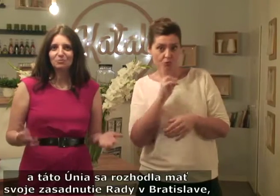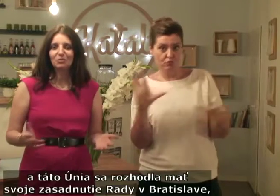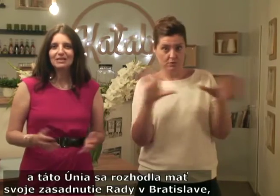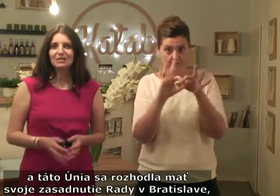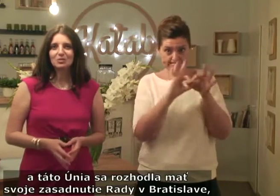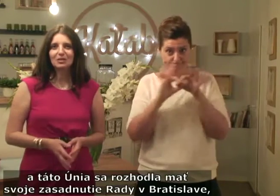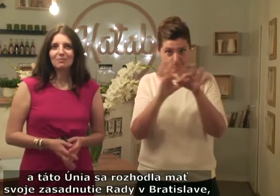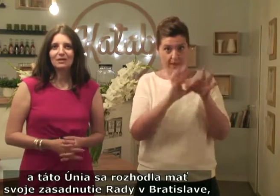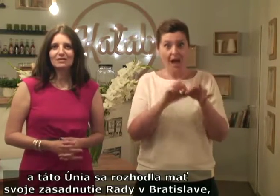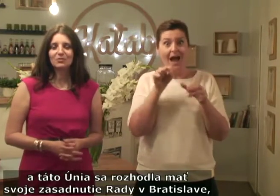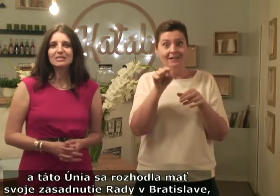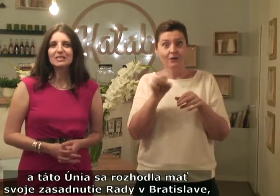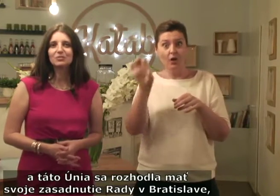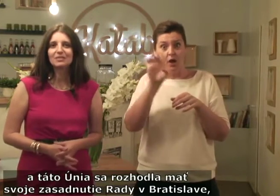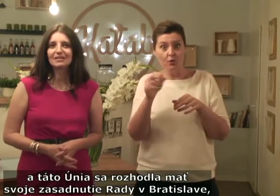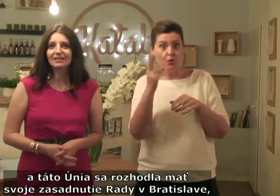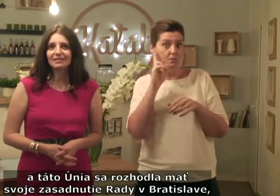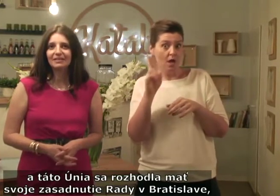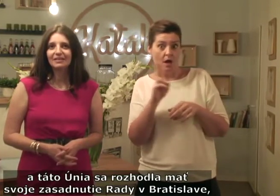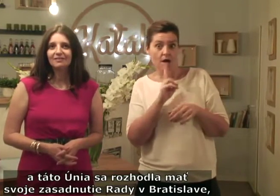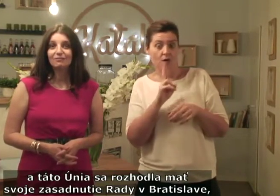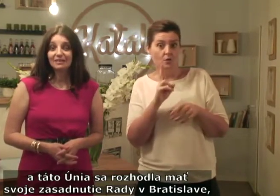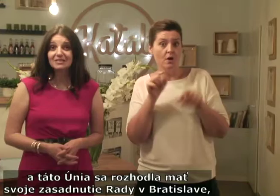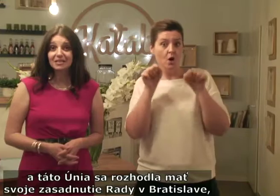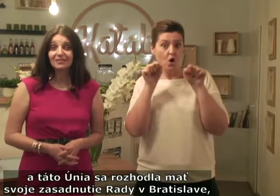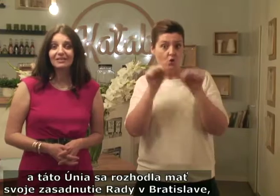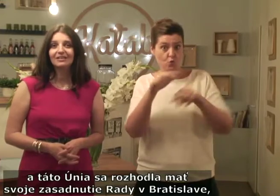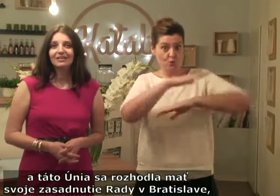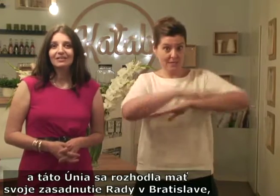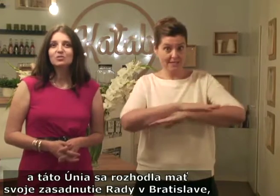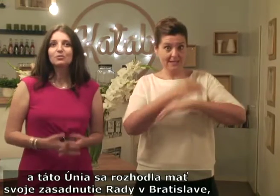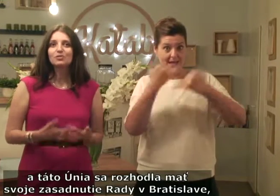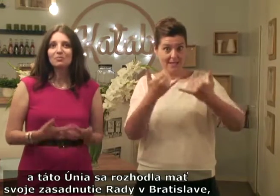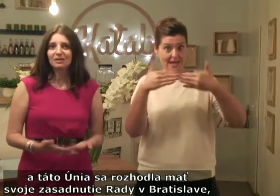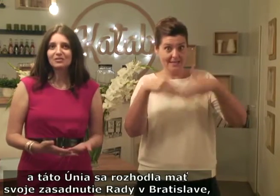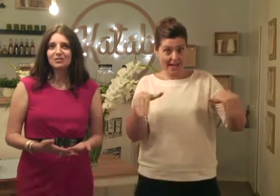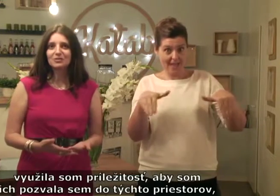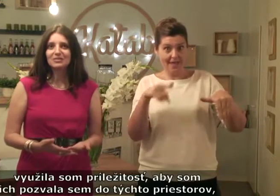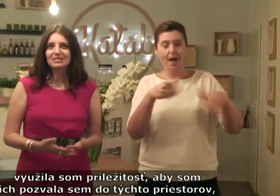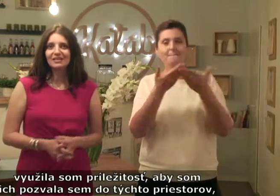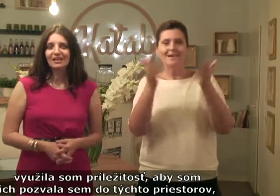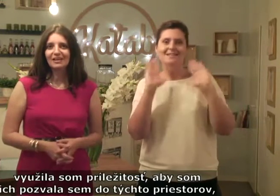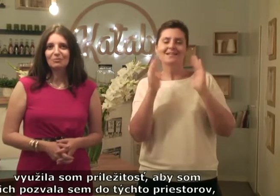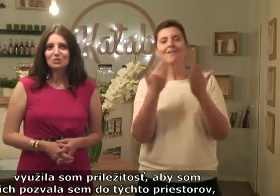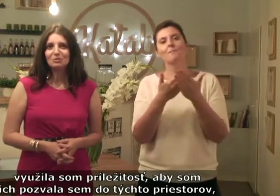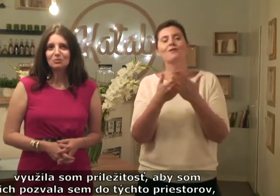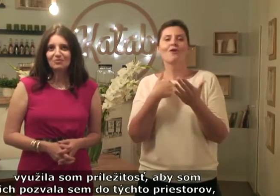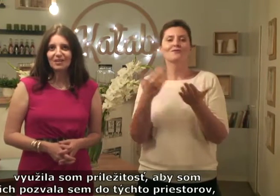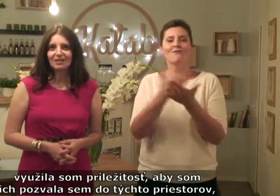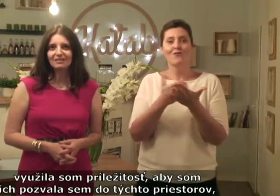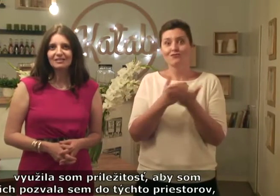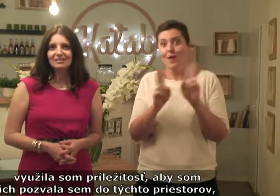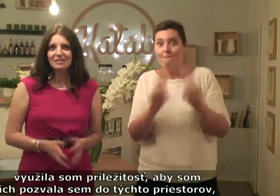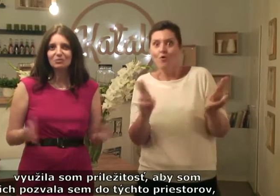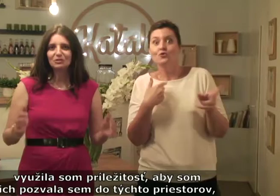táto únia sa rozhodla mať svoje zasadnutie rady v Bratislave, tak som využila príležitosť, aby som ich